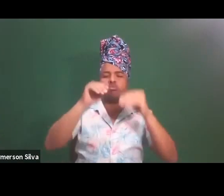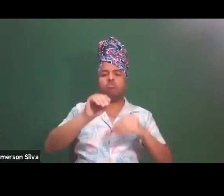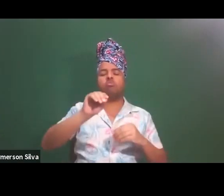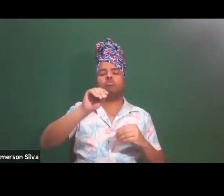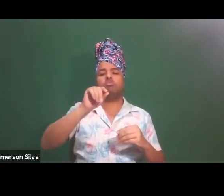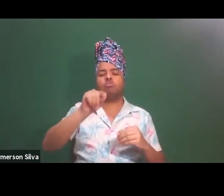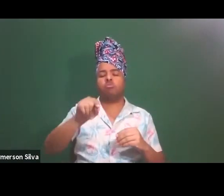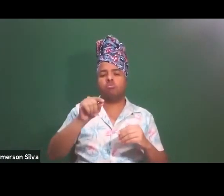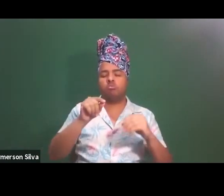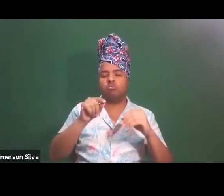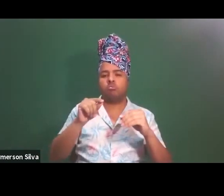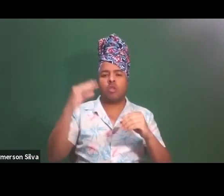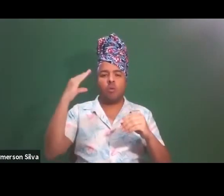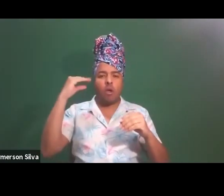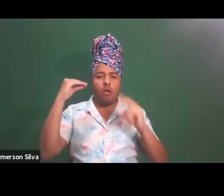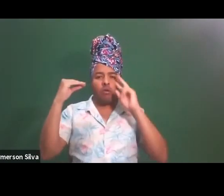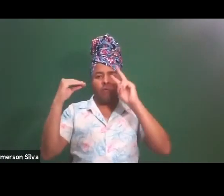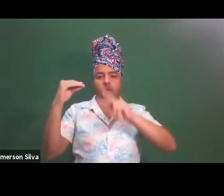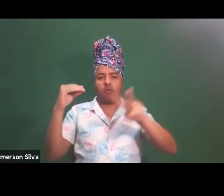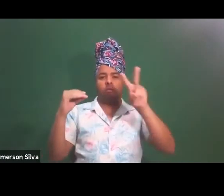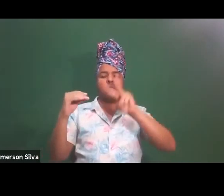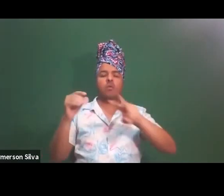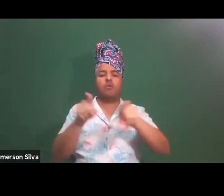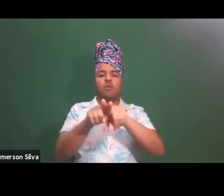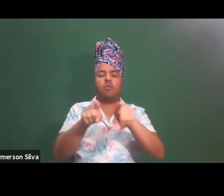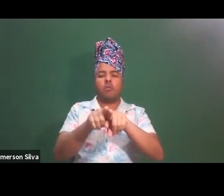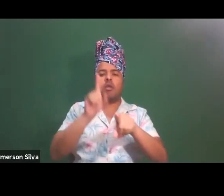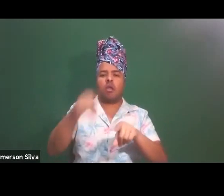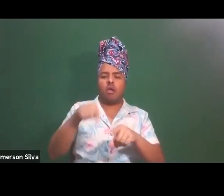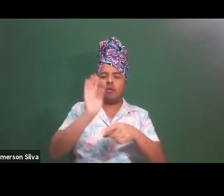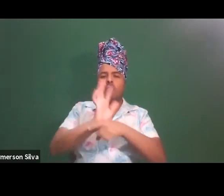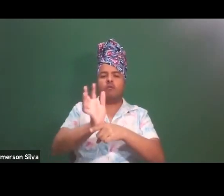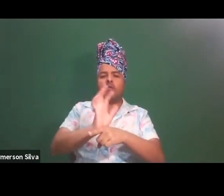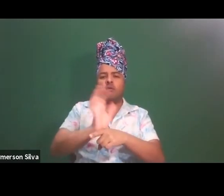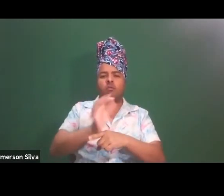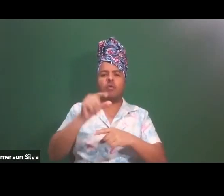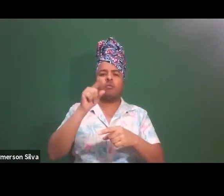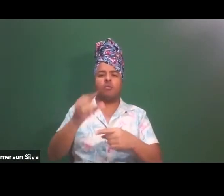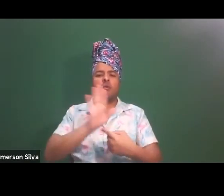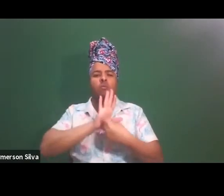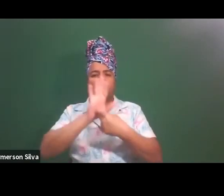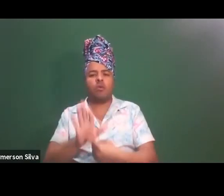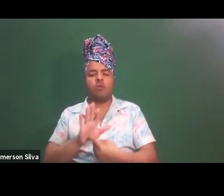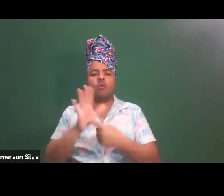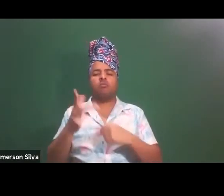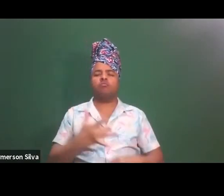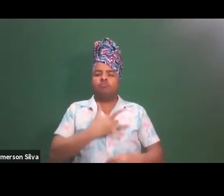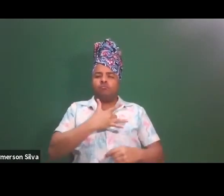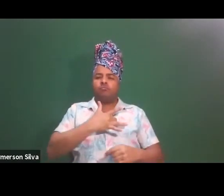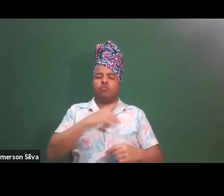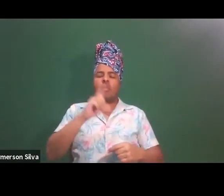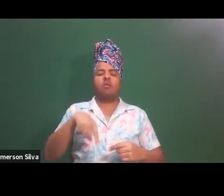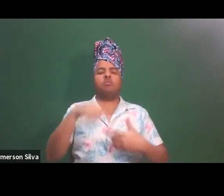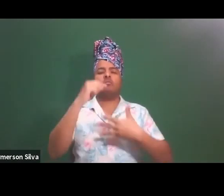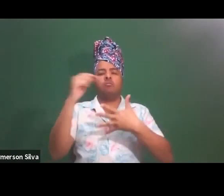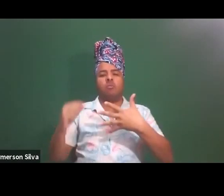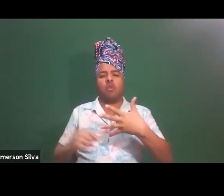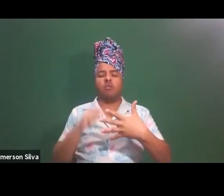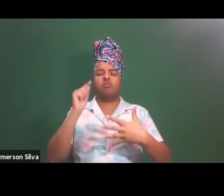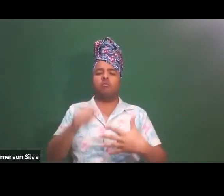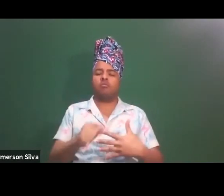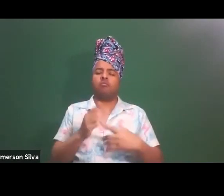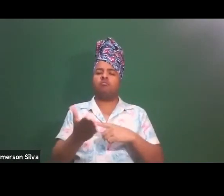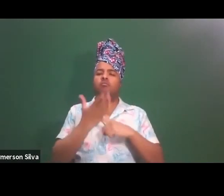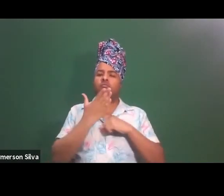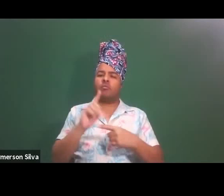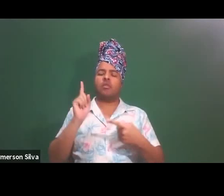filme, para mostrar e para tocar no coração da gente elementos fundamentais da saúde,